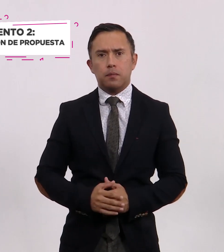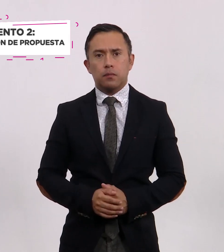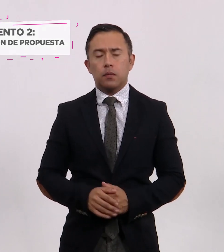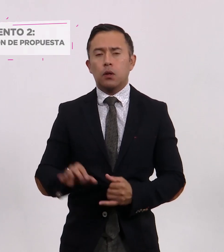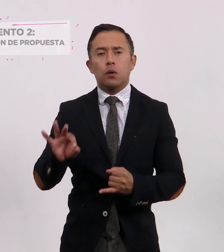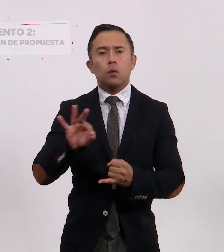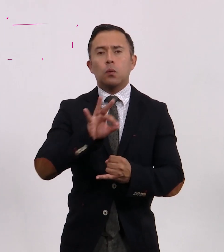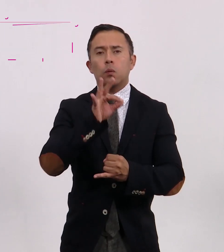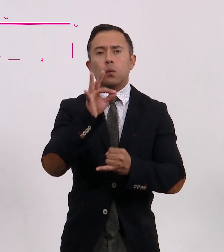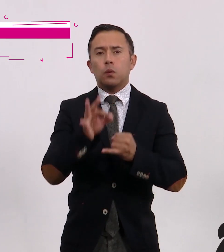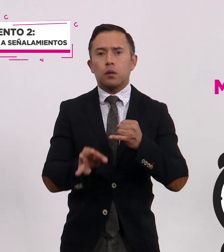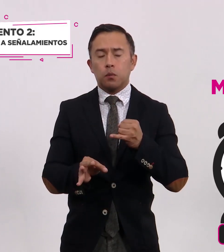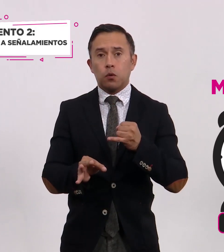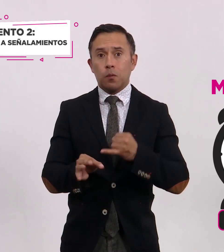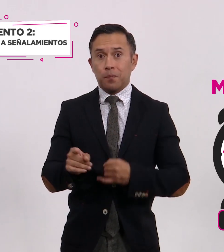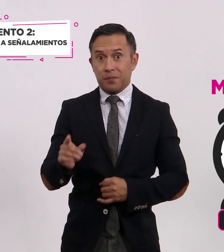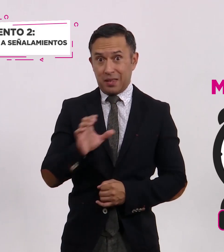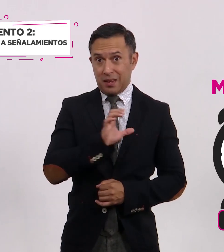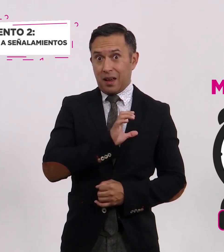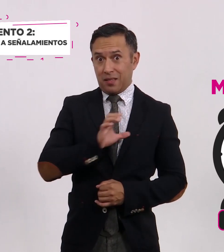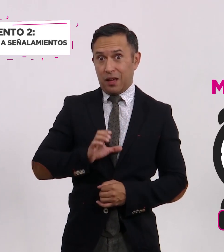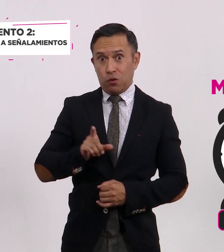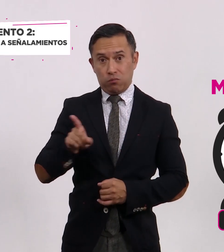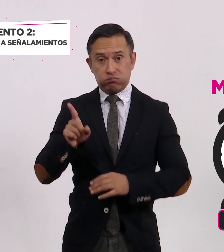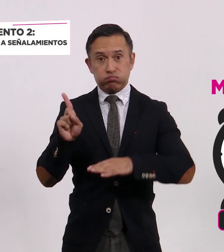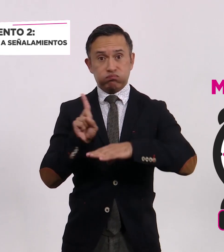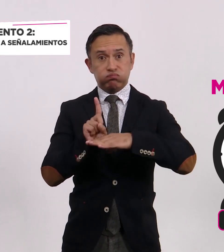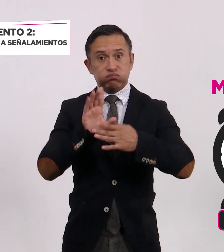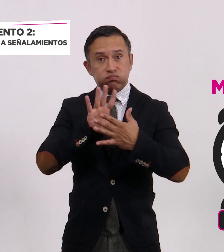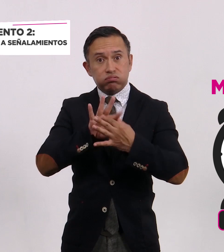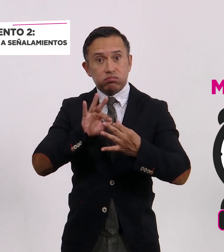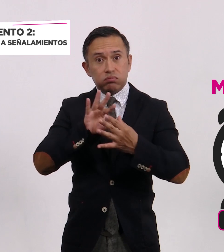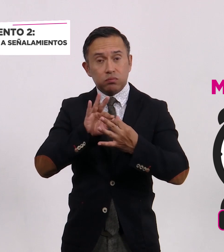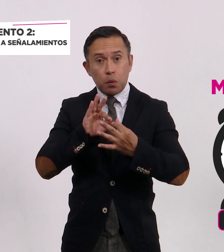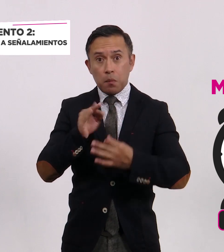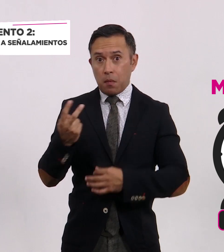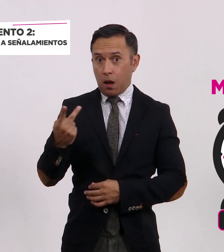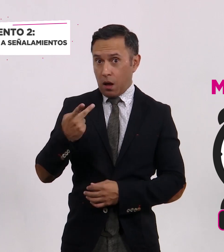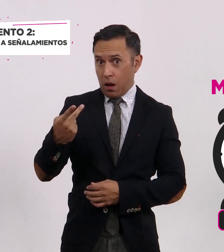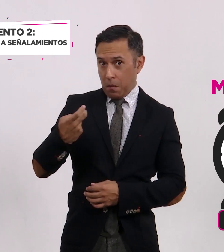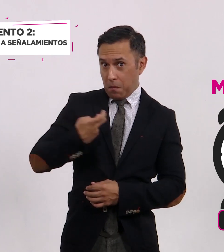finalmente el candidato expositor tendrá un minuto para responder a los señalamientos realizados